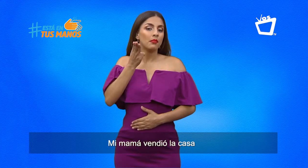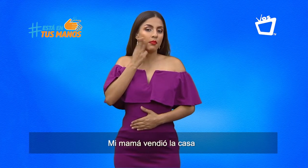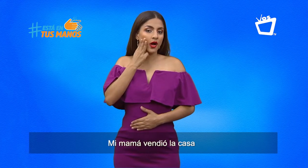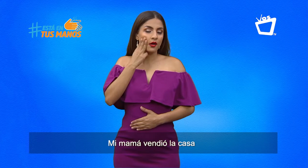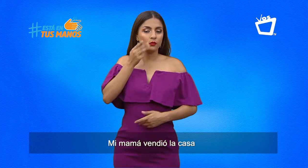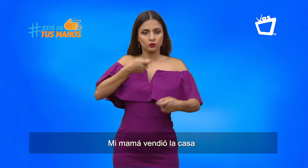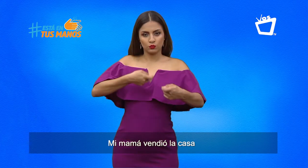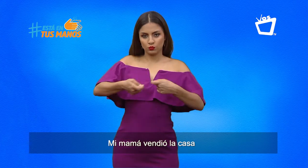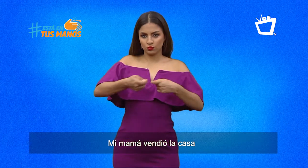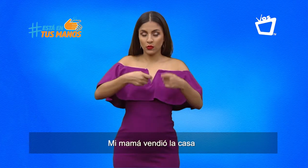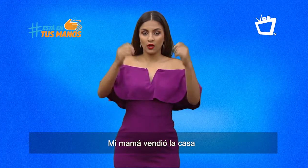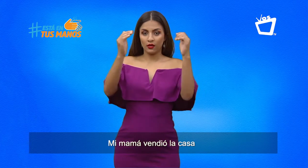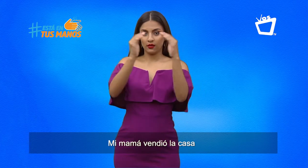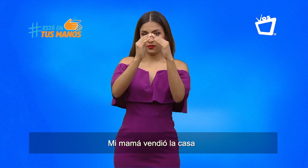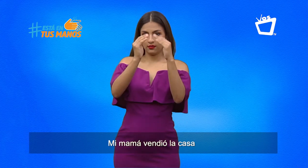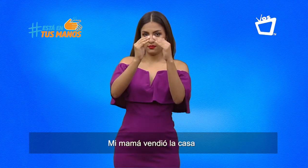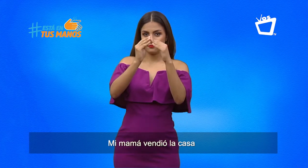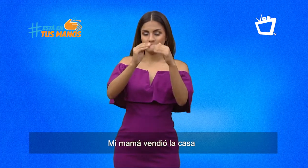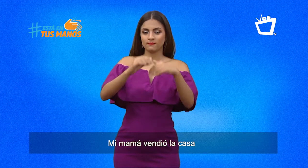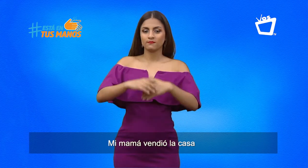mi mamá vendió la casa